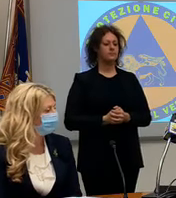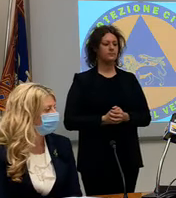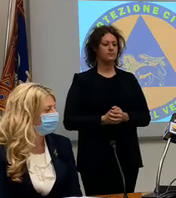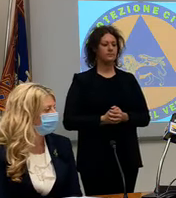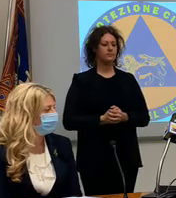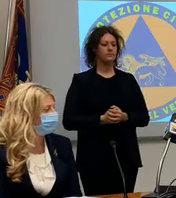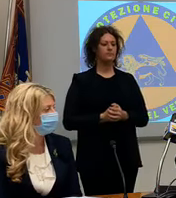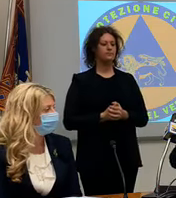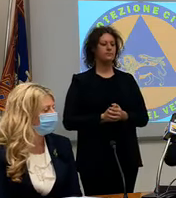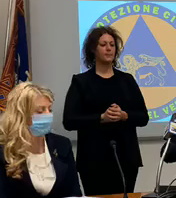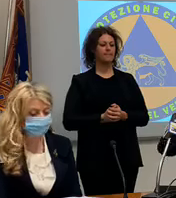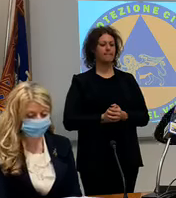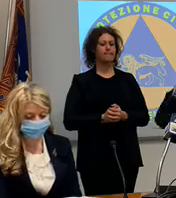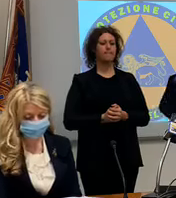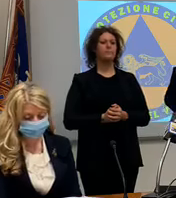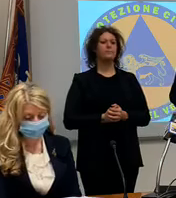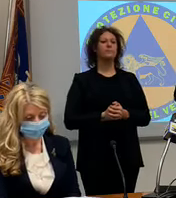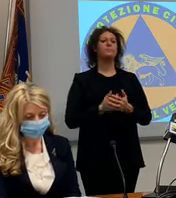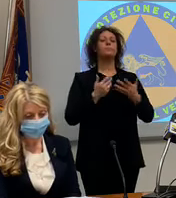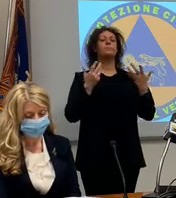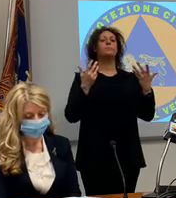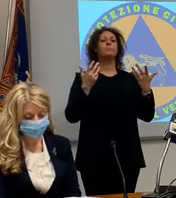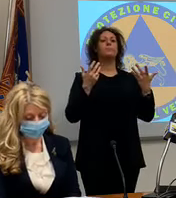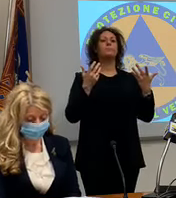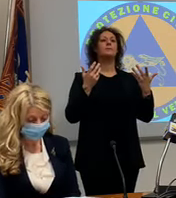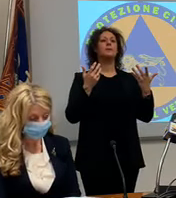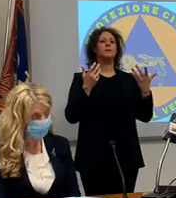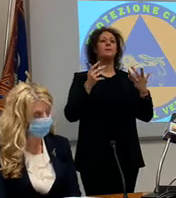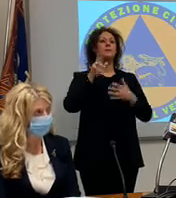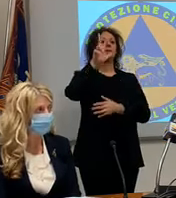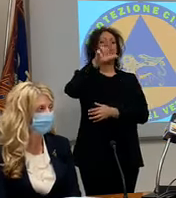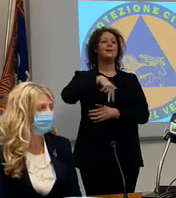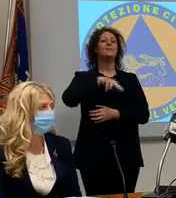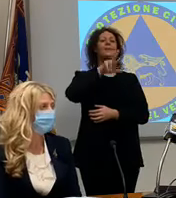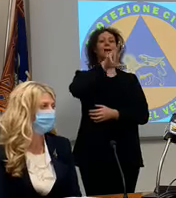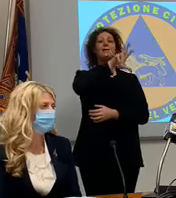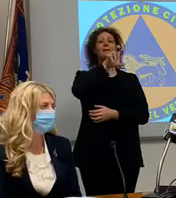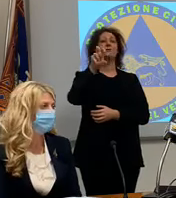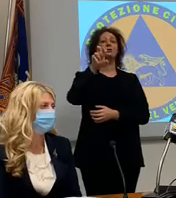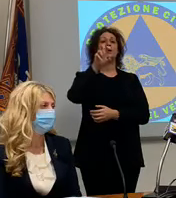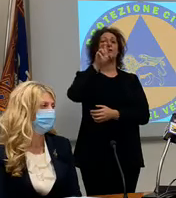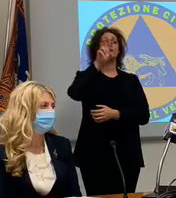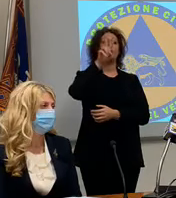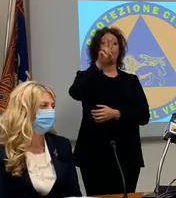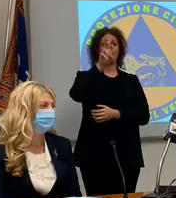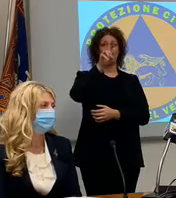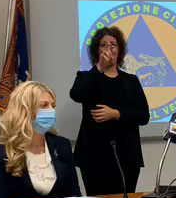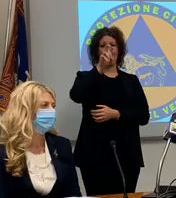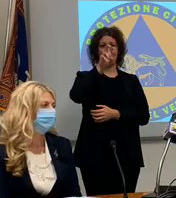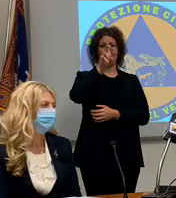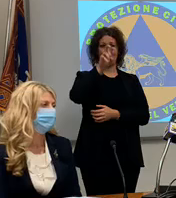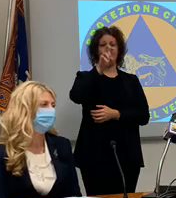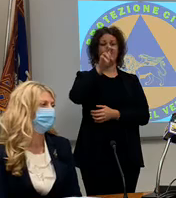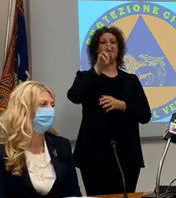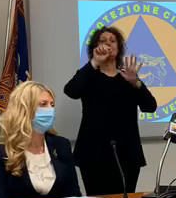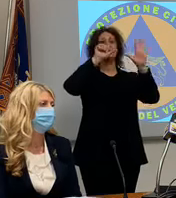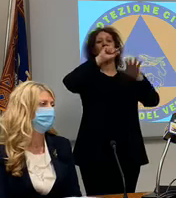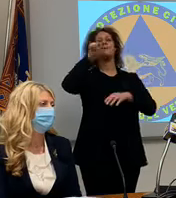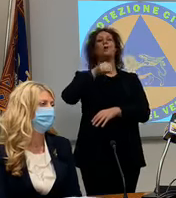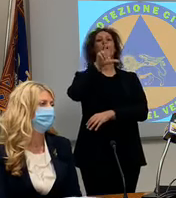perso il filo sono 30002 3320 come vi ho detto